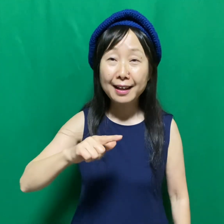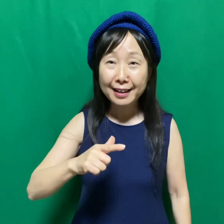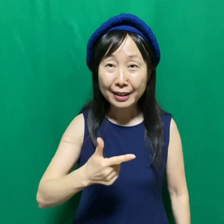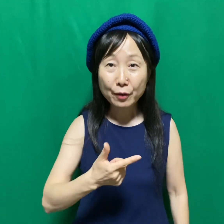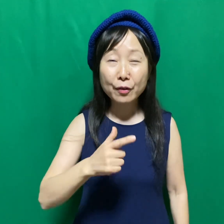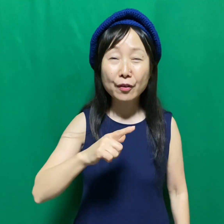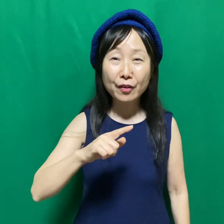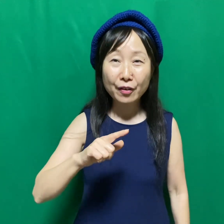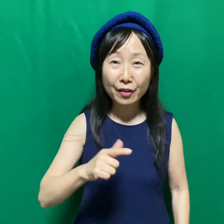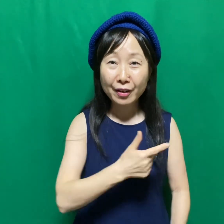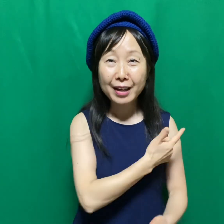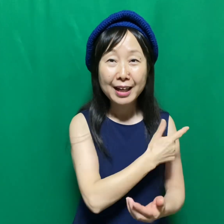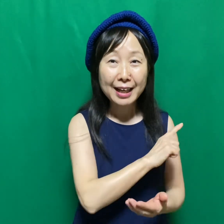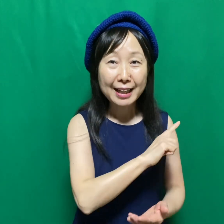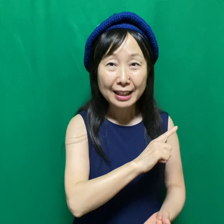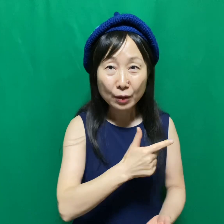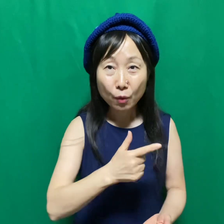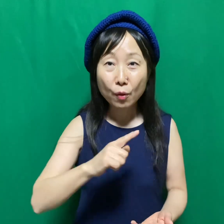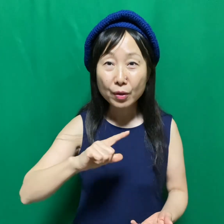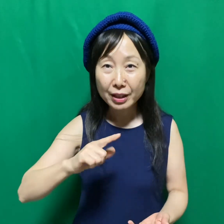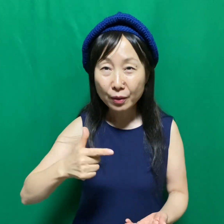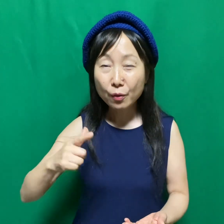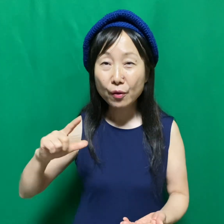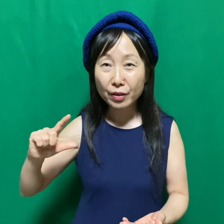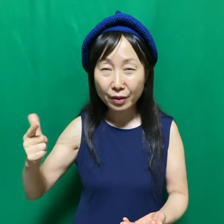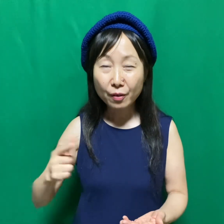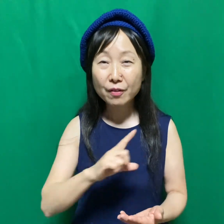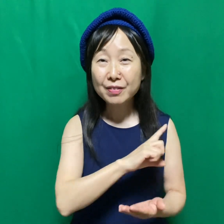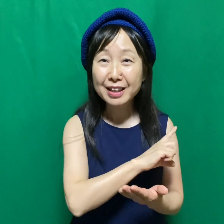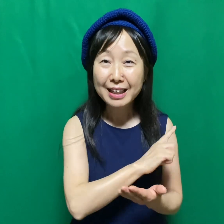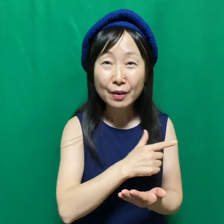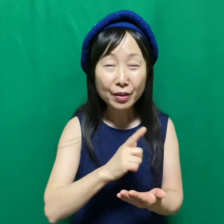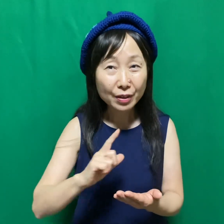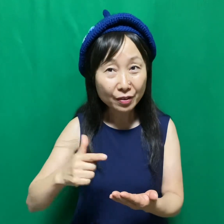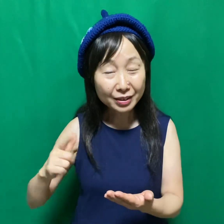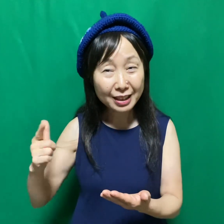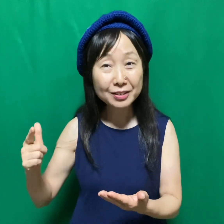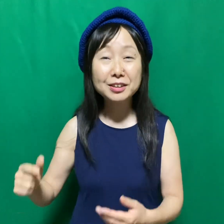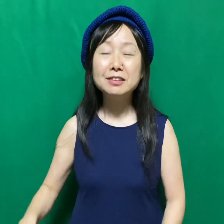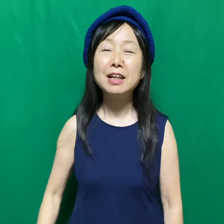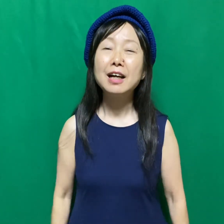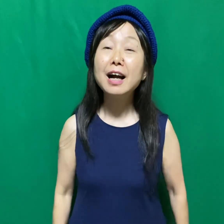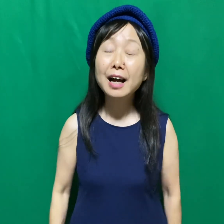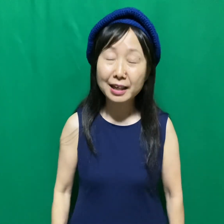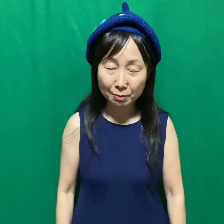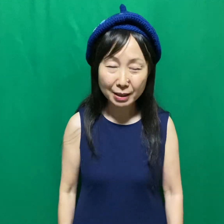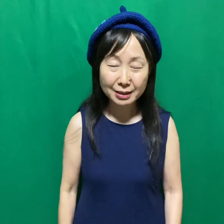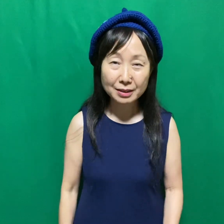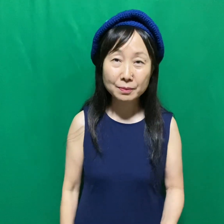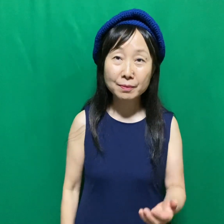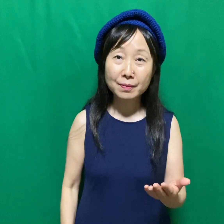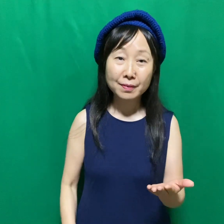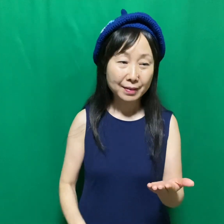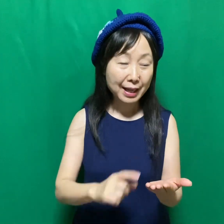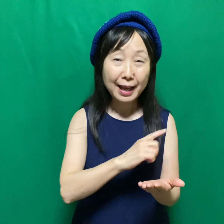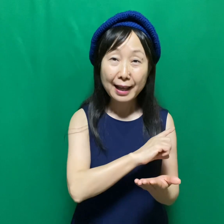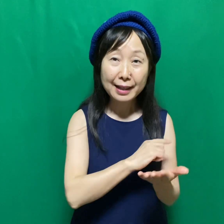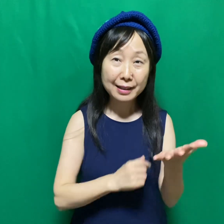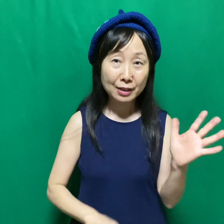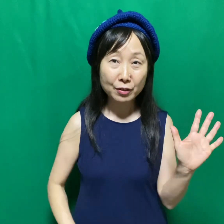色色色色色色っていう手話があります。で、手のひ